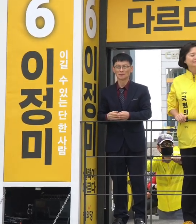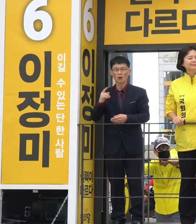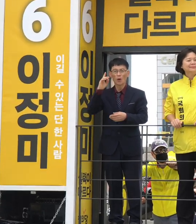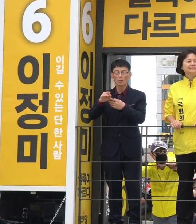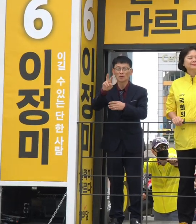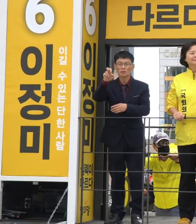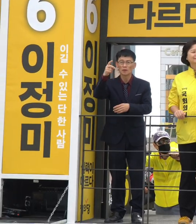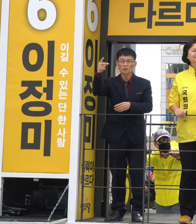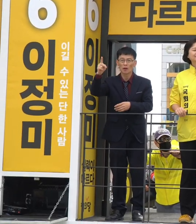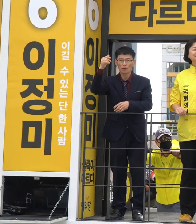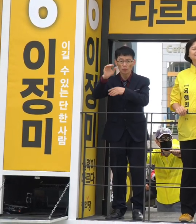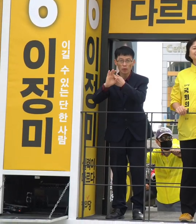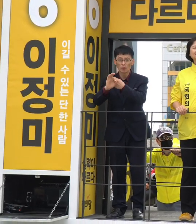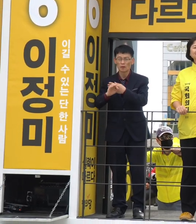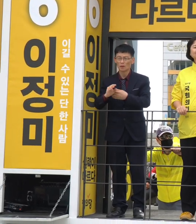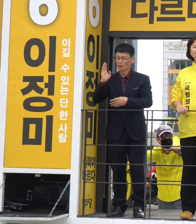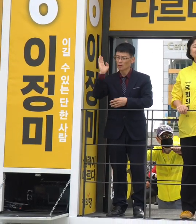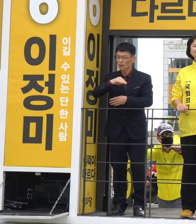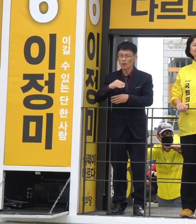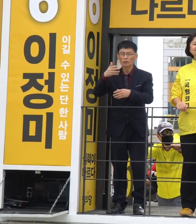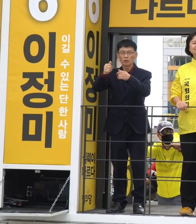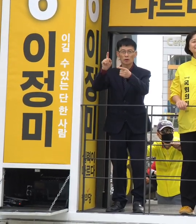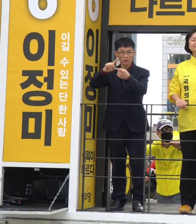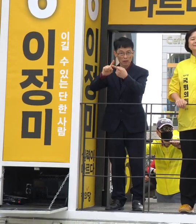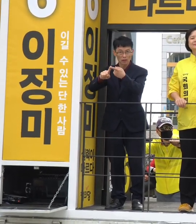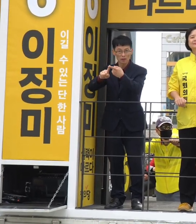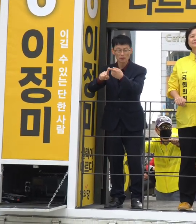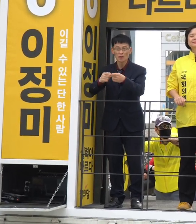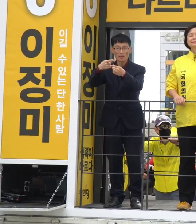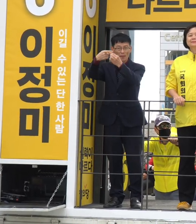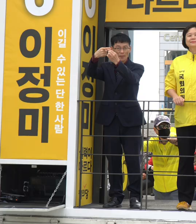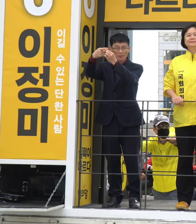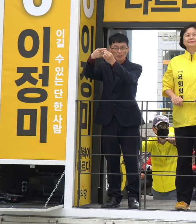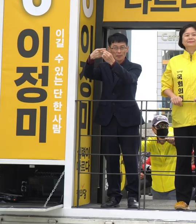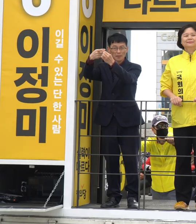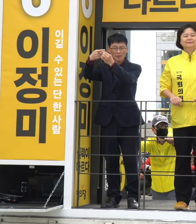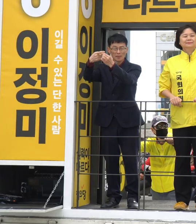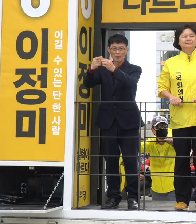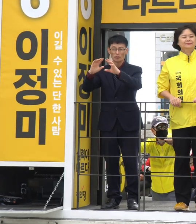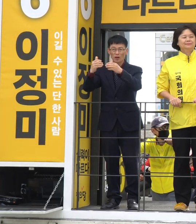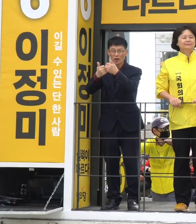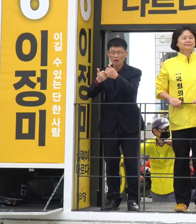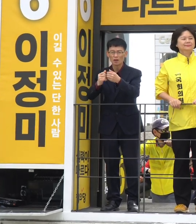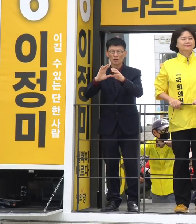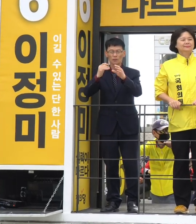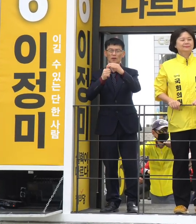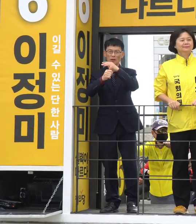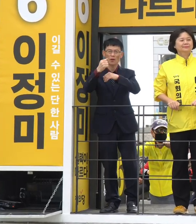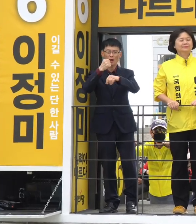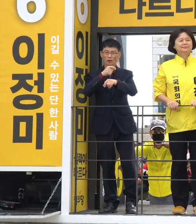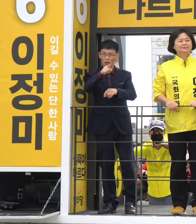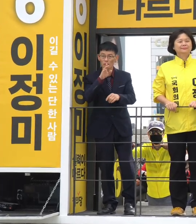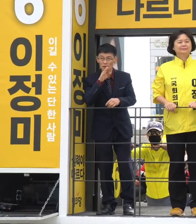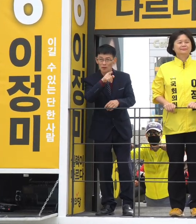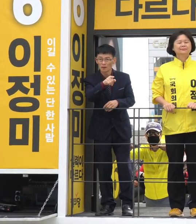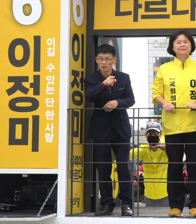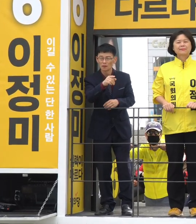왜 21개 국회가 최악의 국회인가? 첫째, 국회는 국민을 대표하는